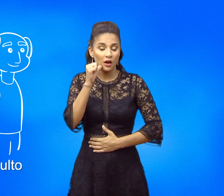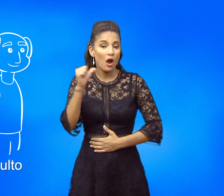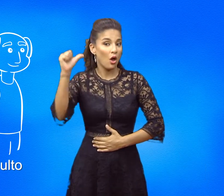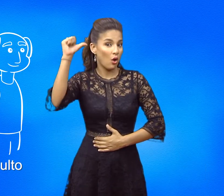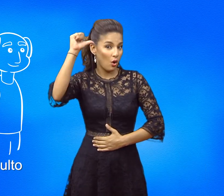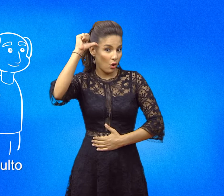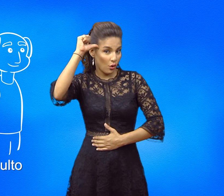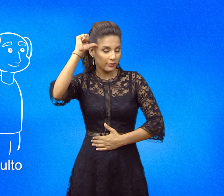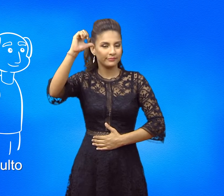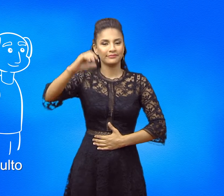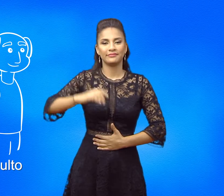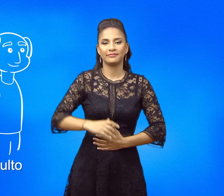adulto